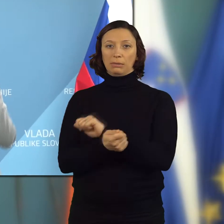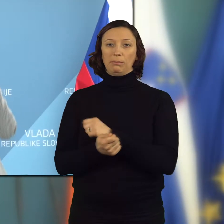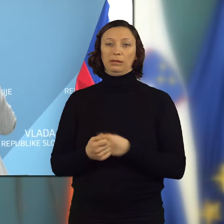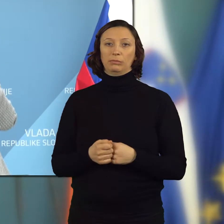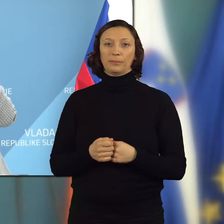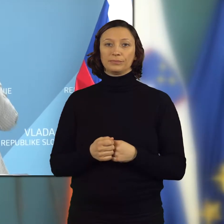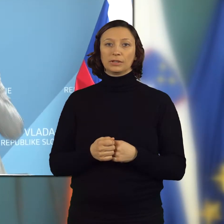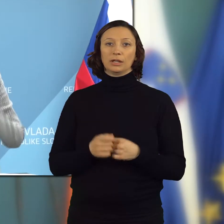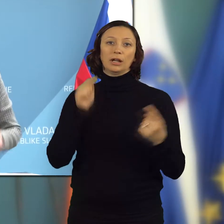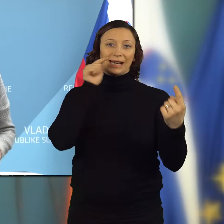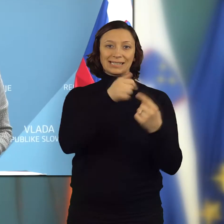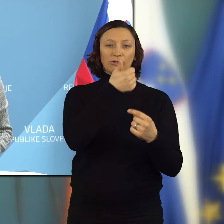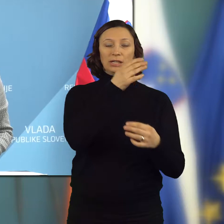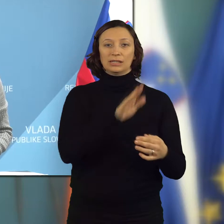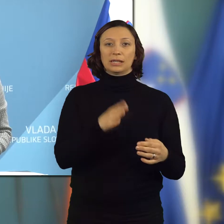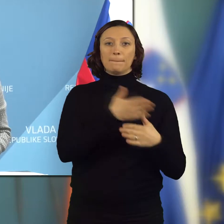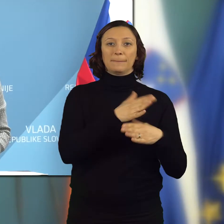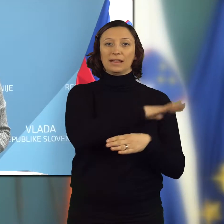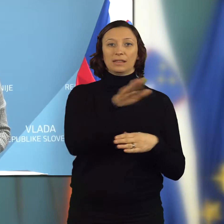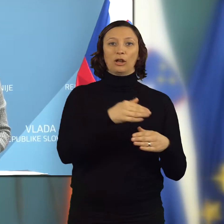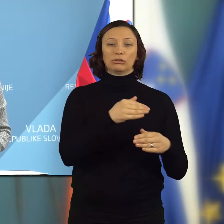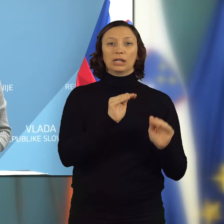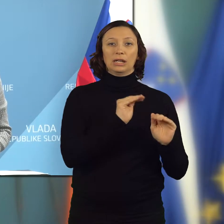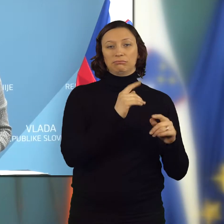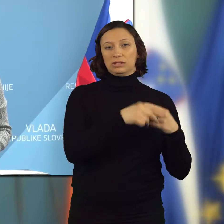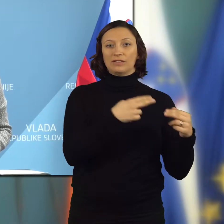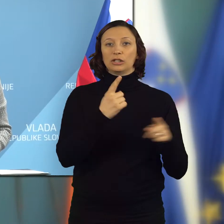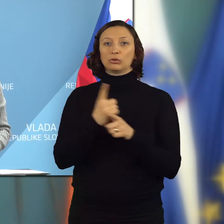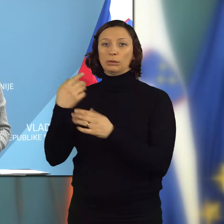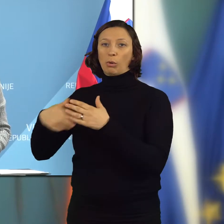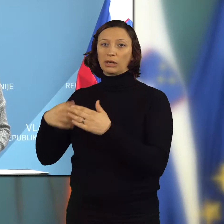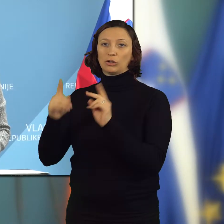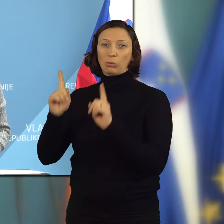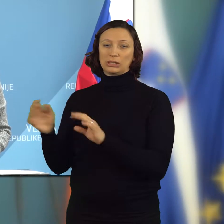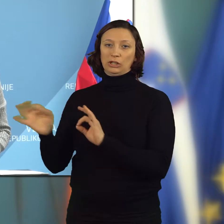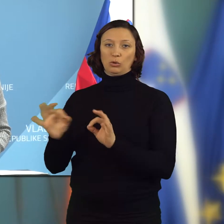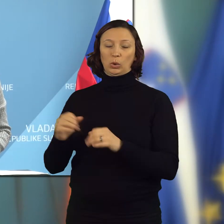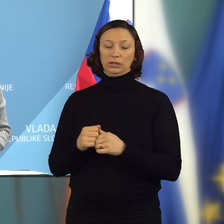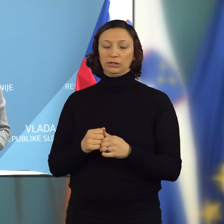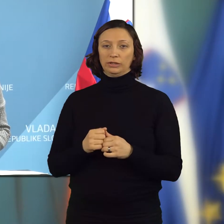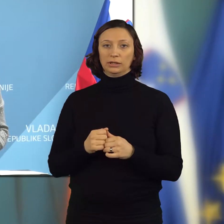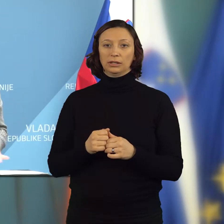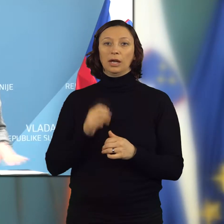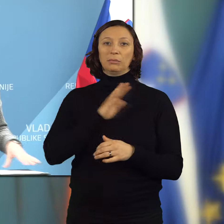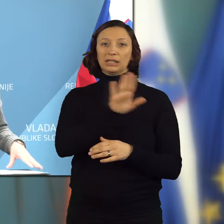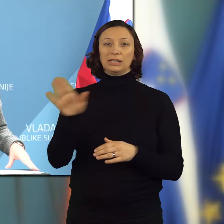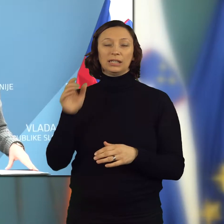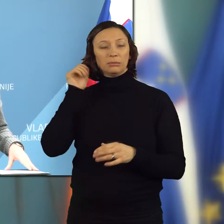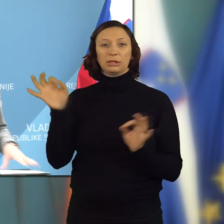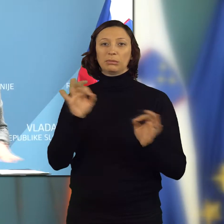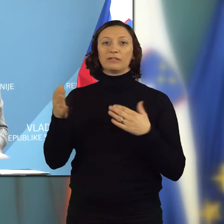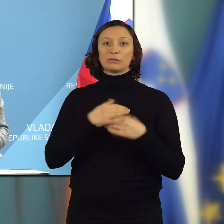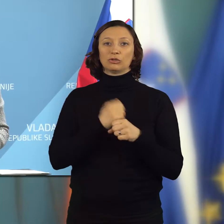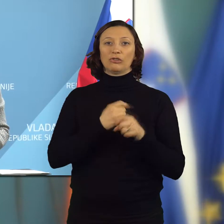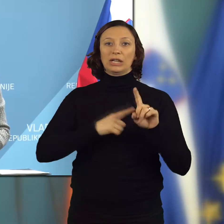spremembo. Naslavlja na eni strani mednarodne zaveze, kot tudi pomanjkljivosti obstoječe ureditve. Pri njeni pripravi smo